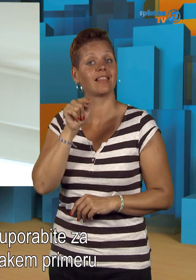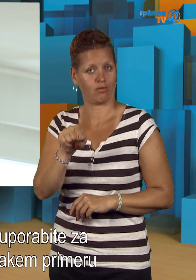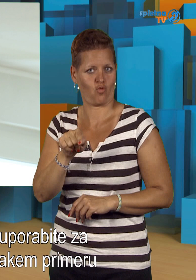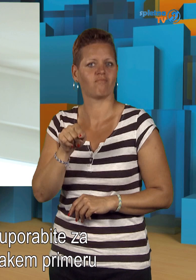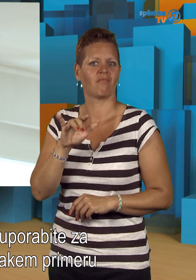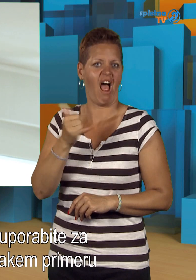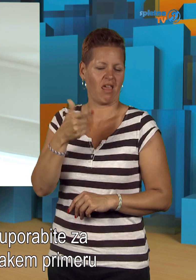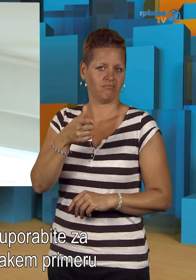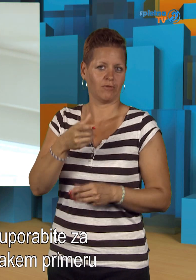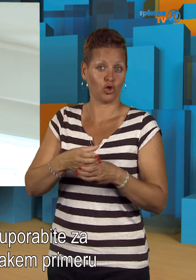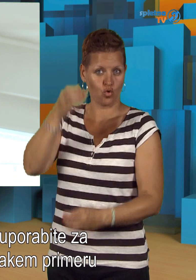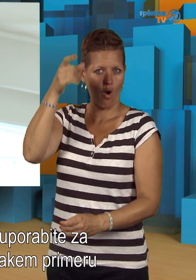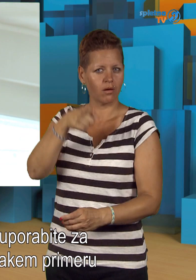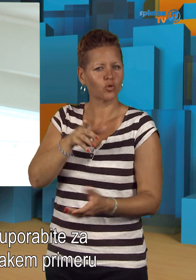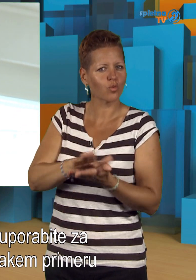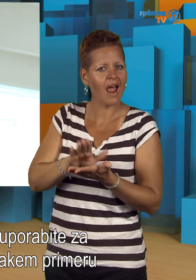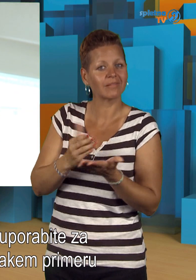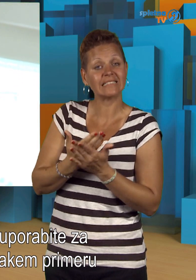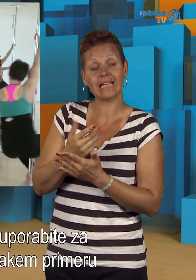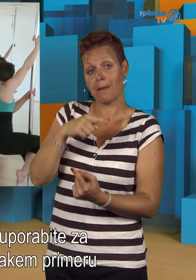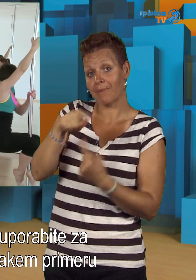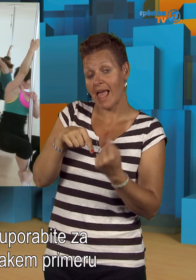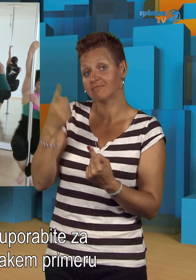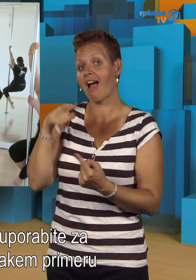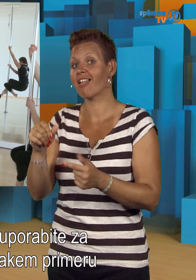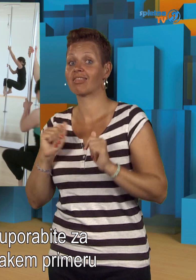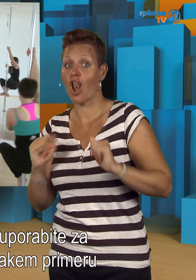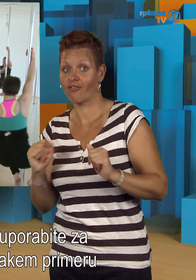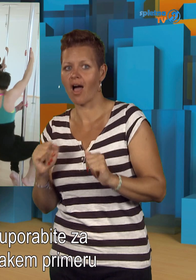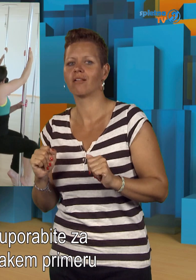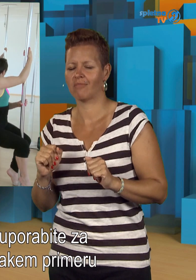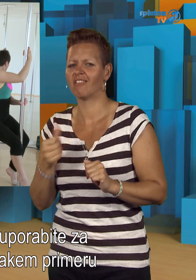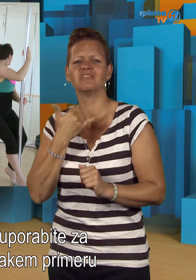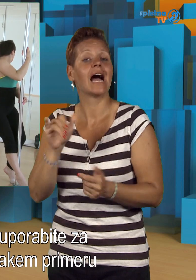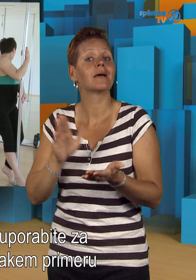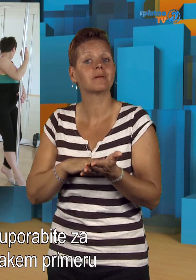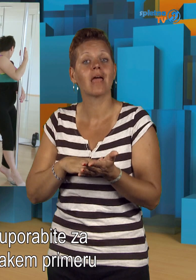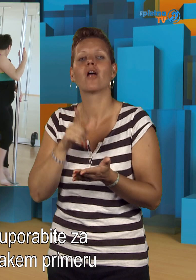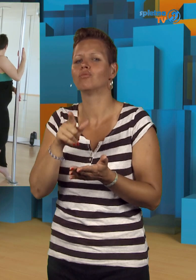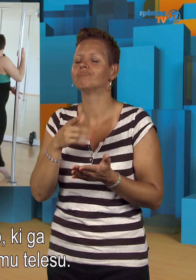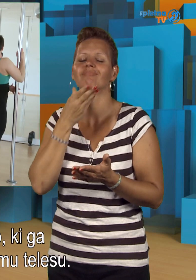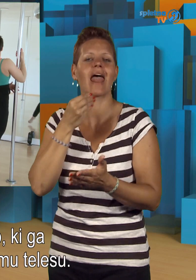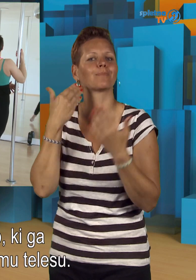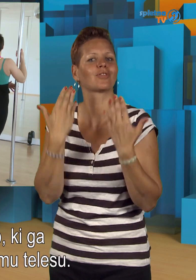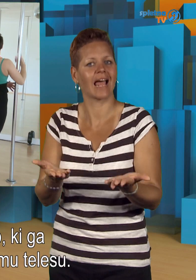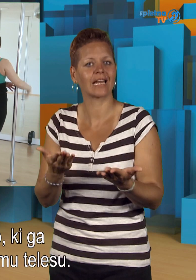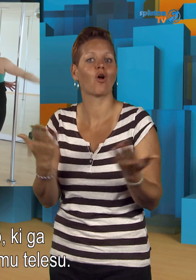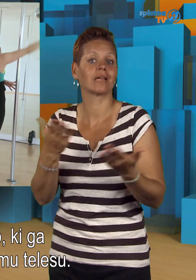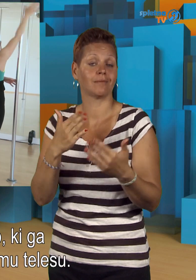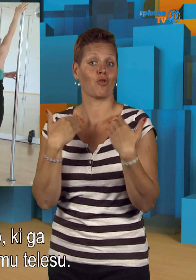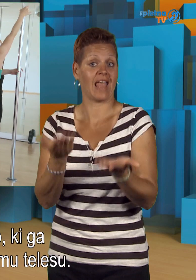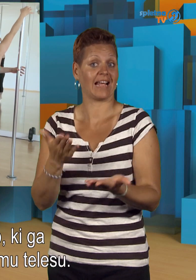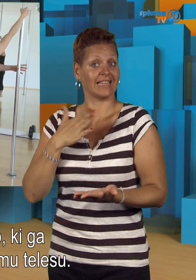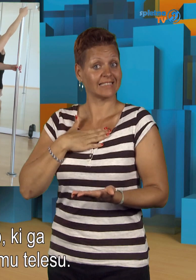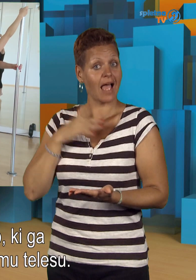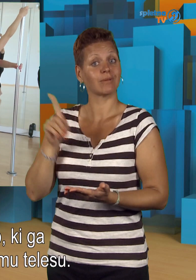Ne glede na to, ali drog uporabite za ples ali telovadbo, je v vsakem primeru nadvse lepo darilo, ki ga podarite sebi